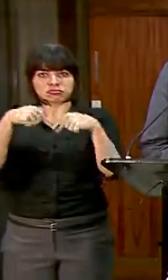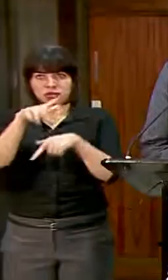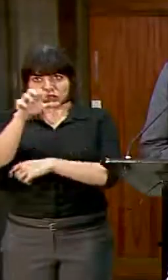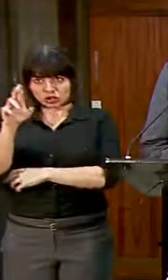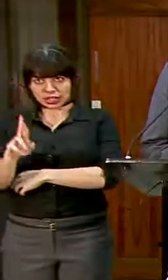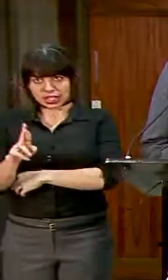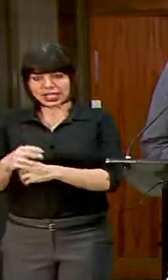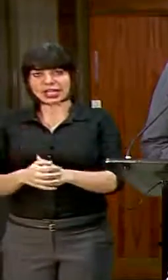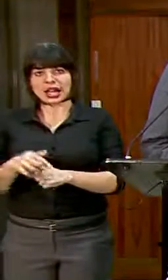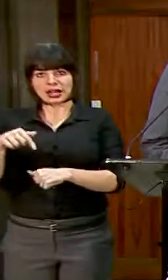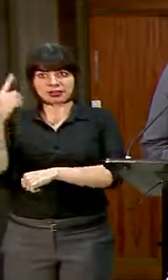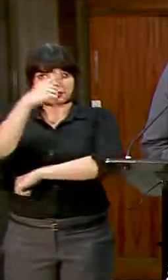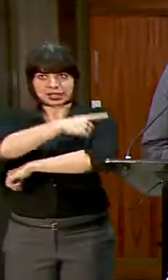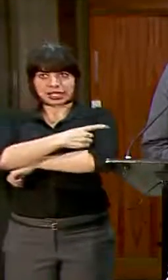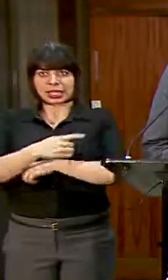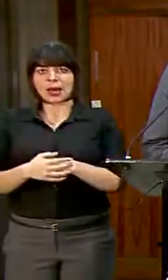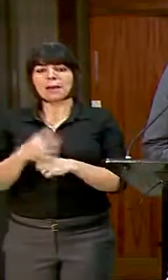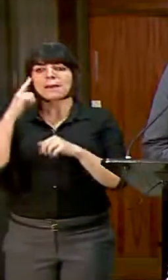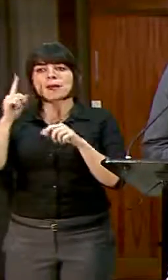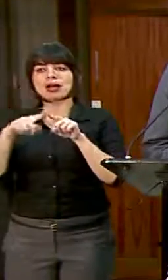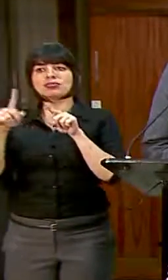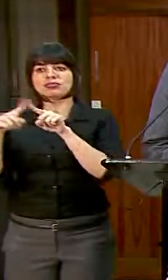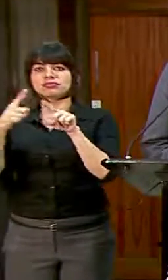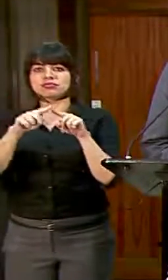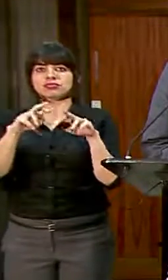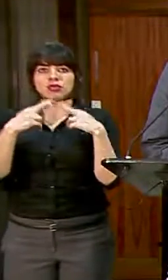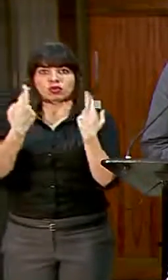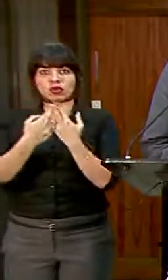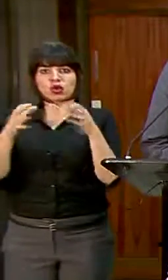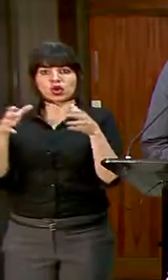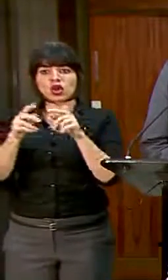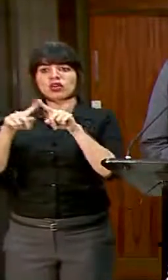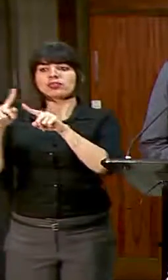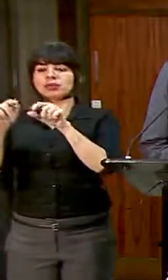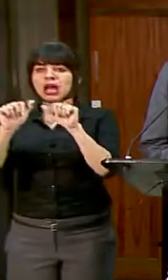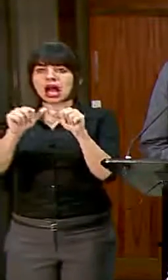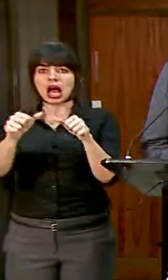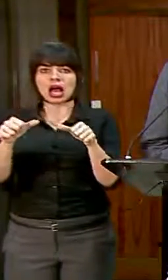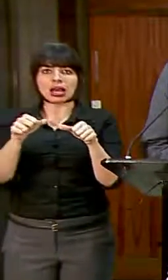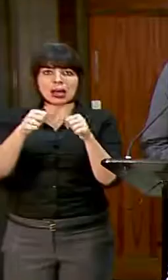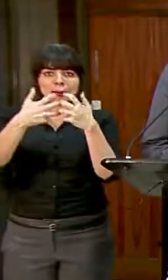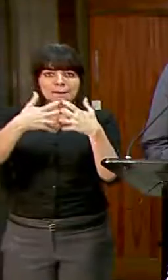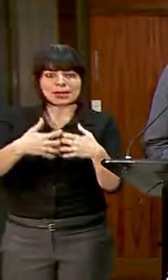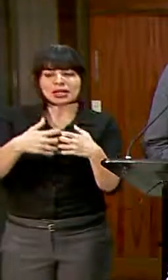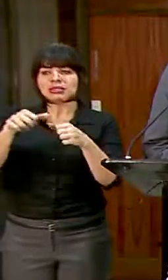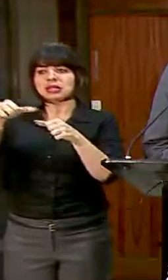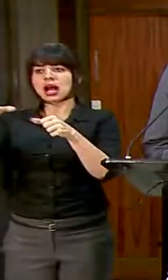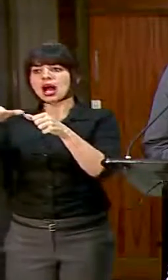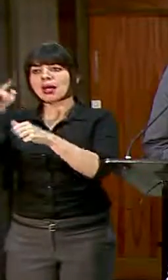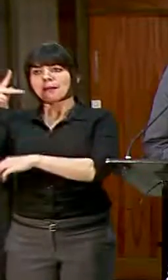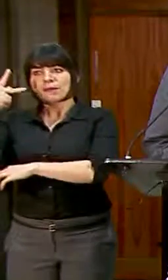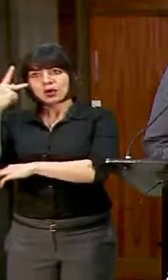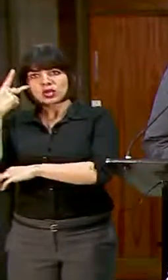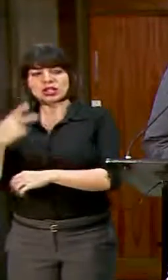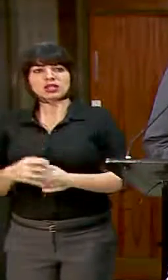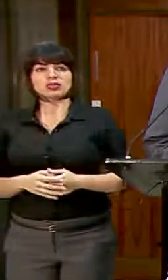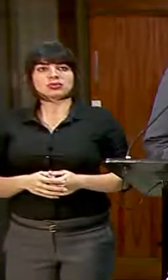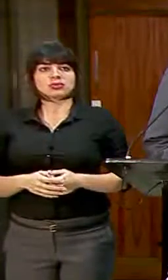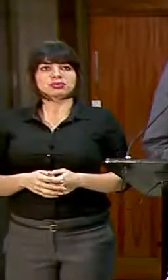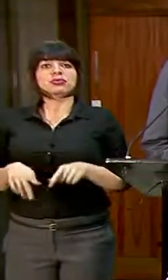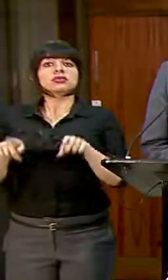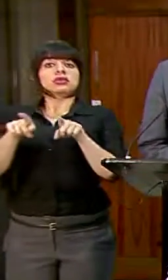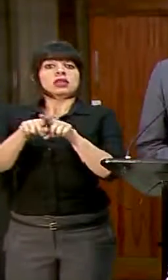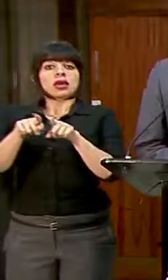Costa Rica en estos días a una serie de reuniones con sector empresarial, con sector político,